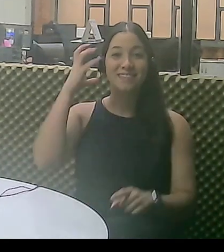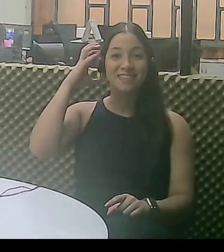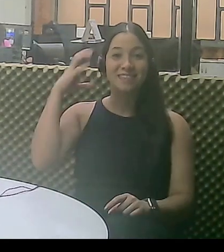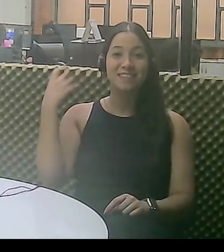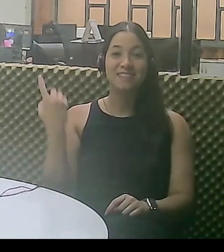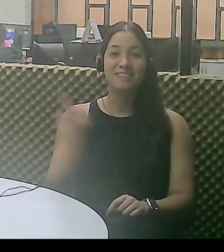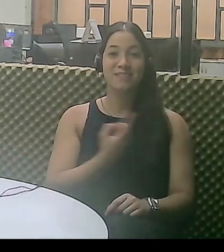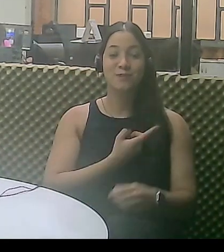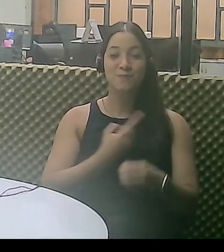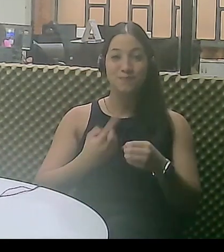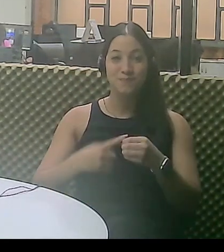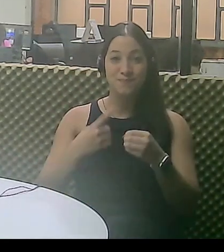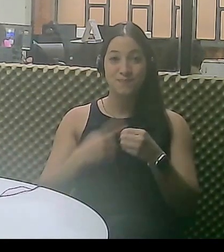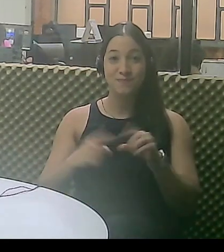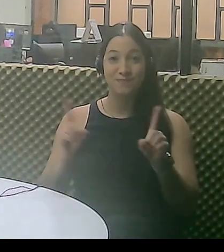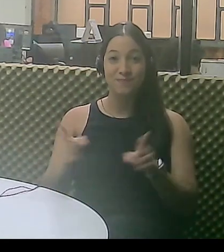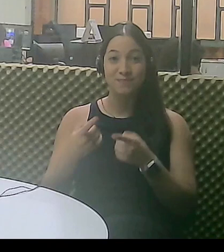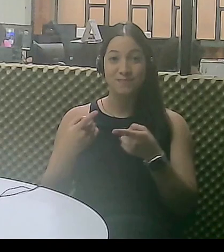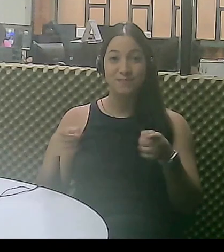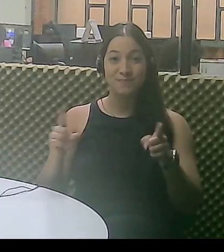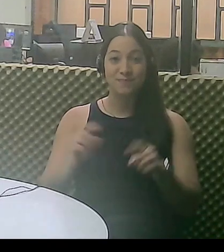Rádio Nossa Cidade.